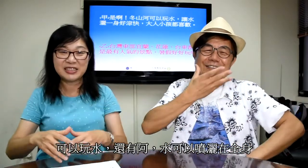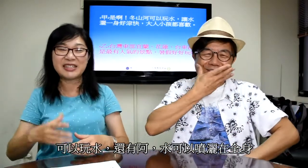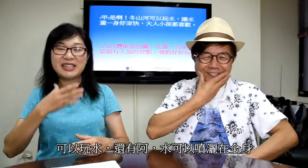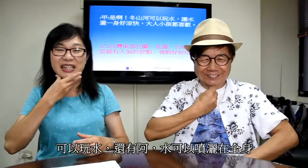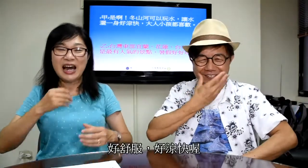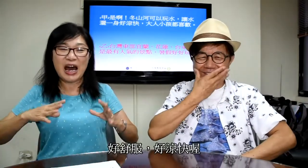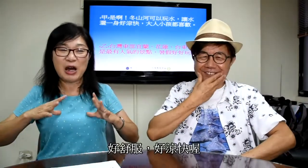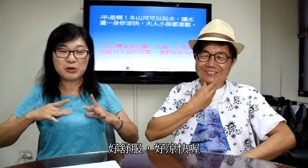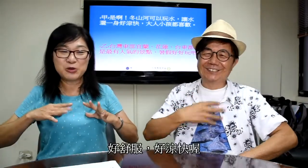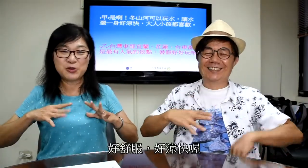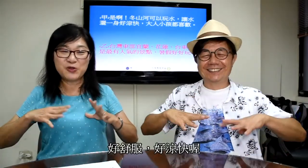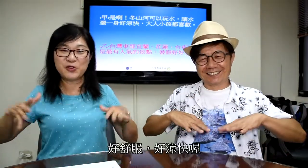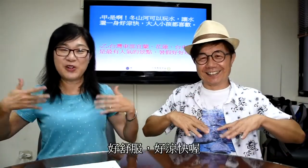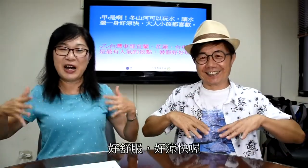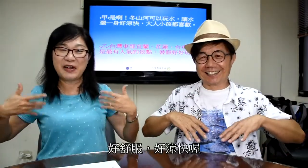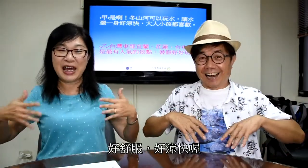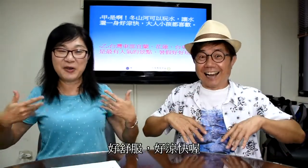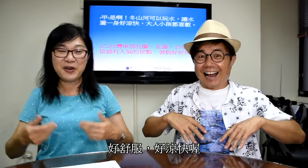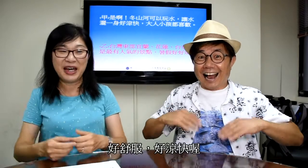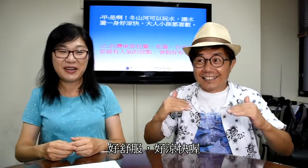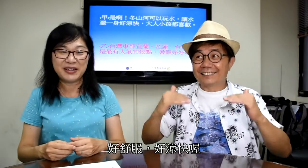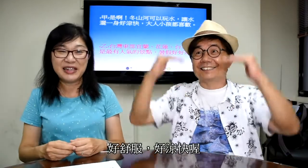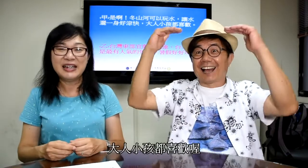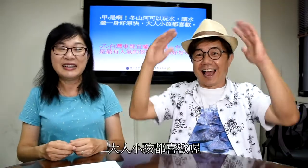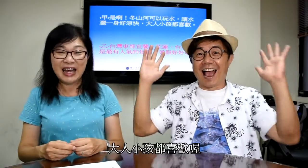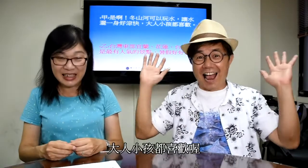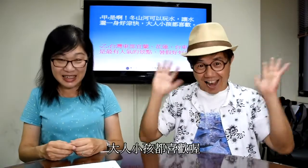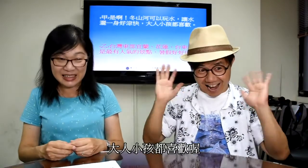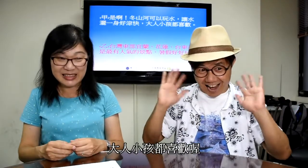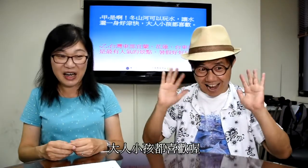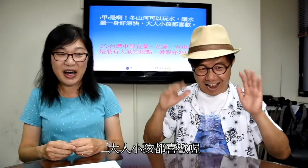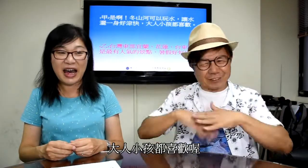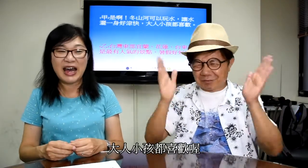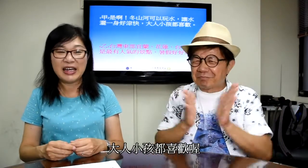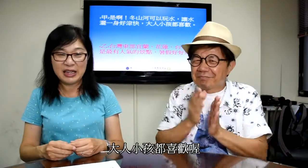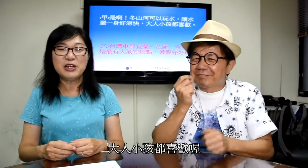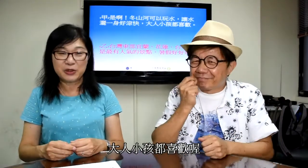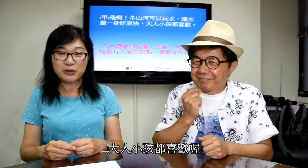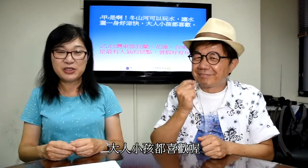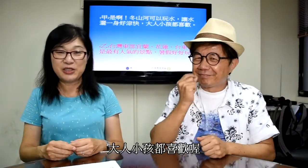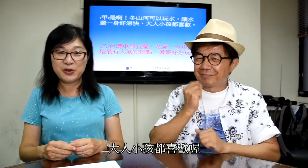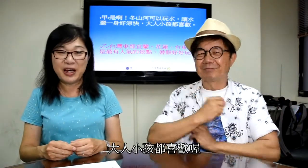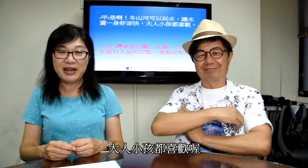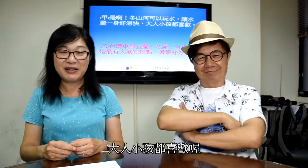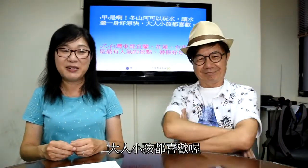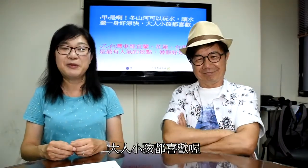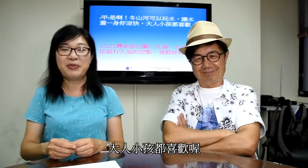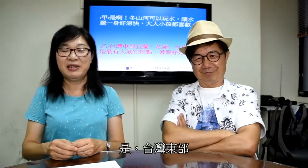身，好舒服，好凉快哦，大人小孩都喜欢哦。